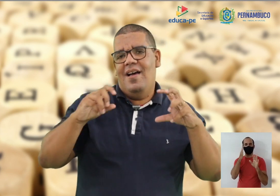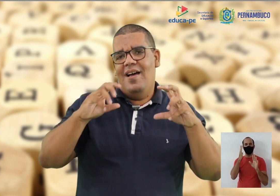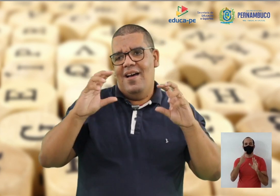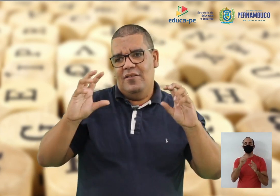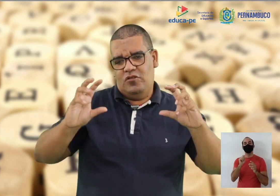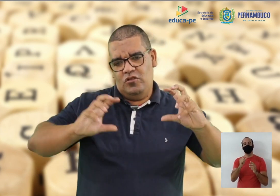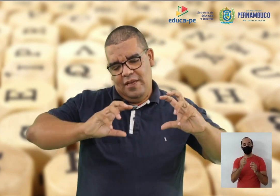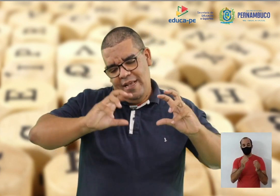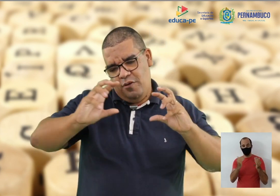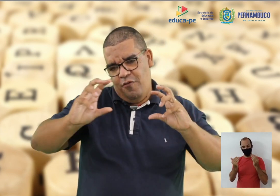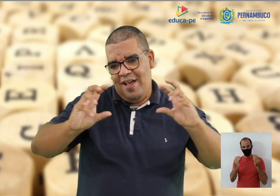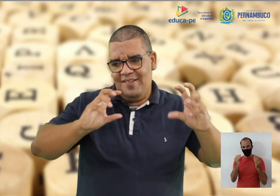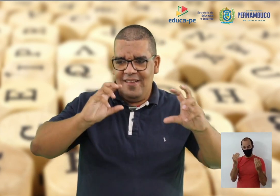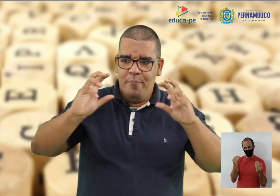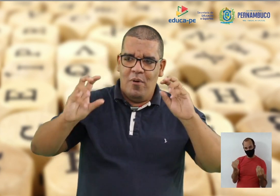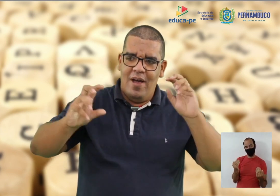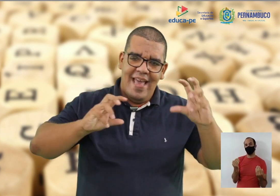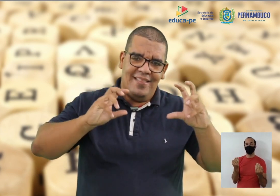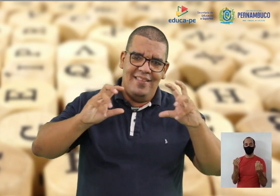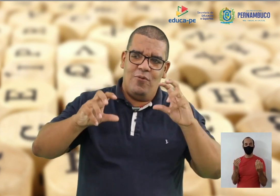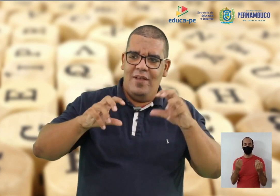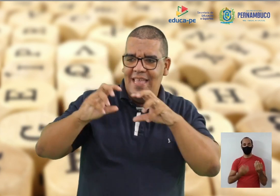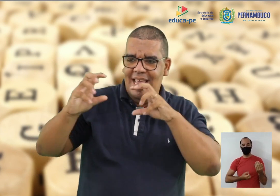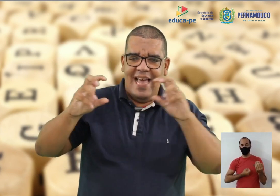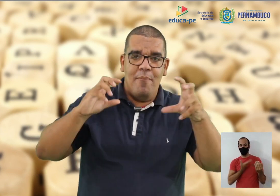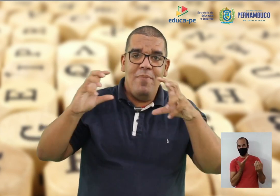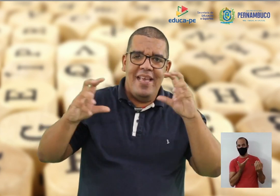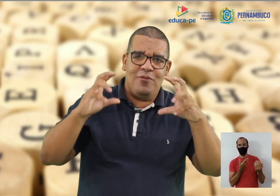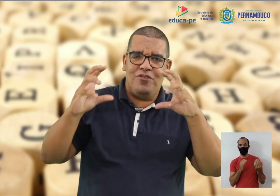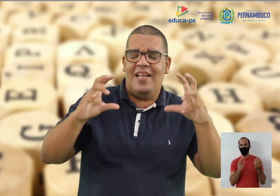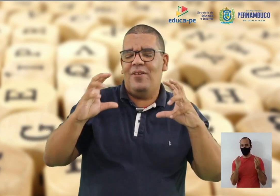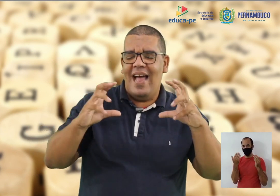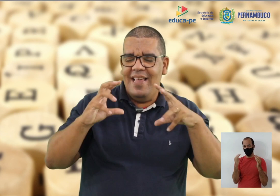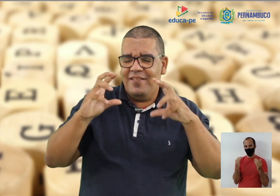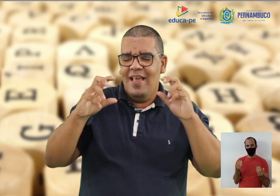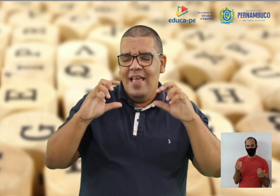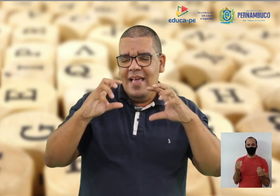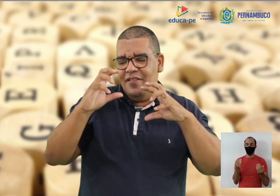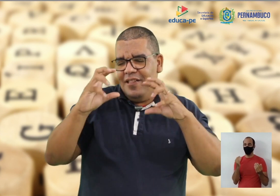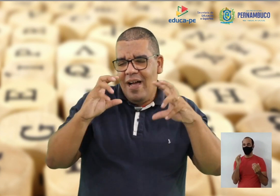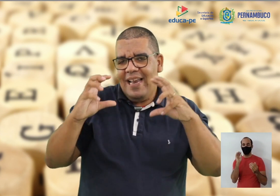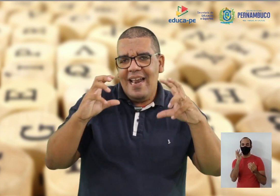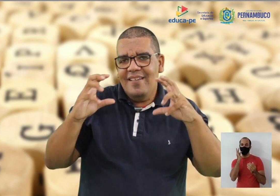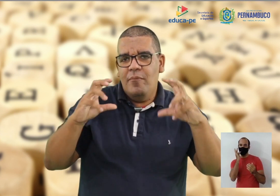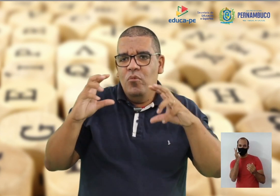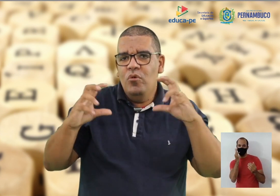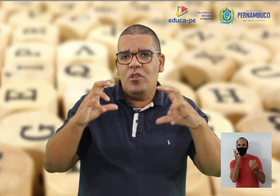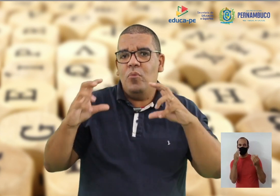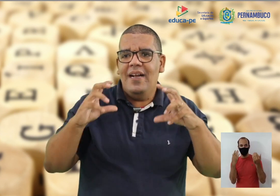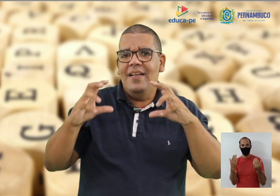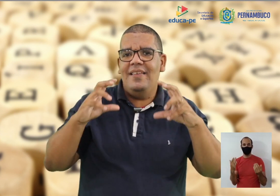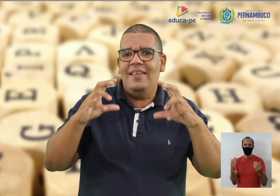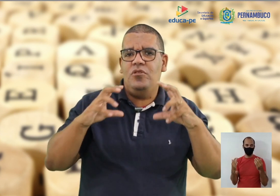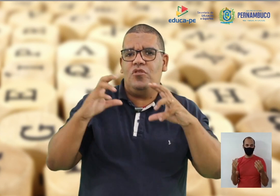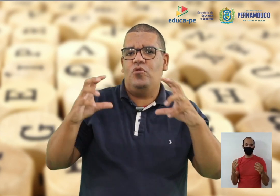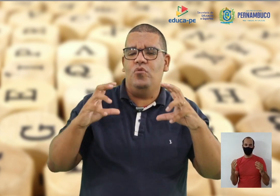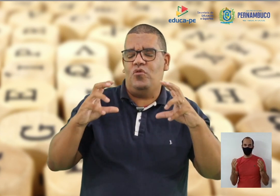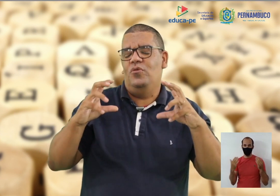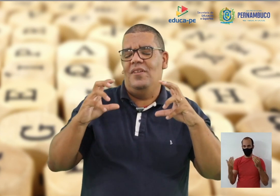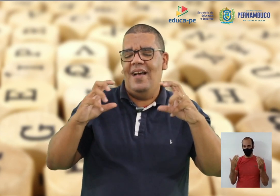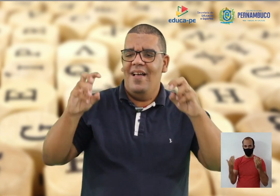poema entre o fazer poético e elementos naturais, eles dão uma clareza muito grande